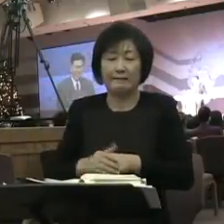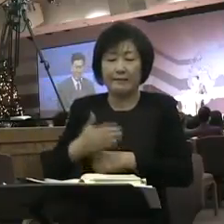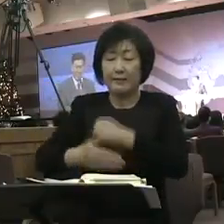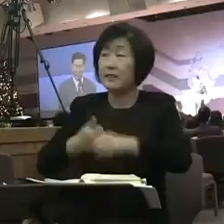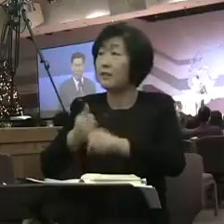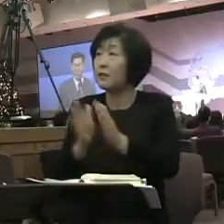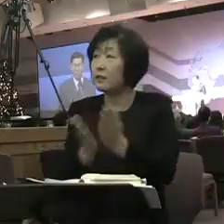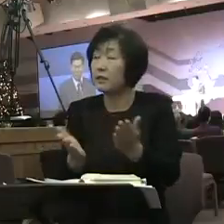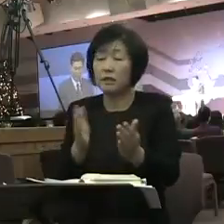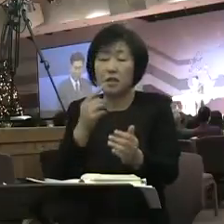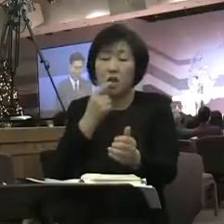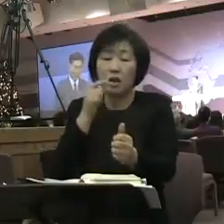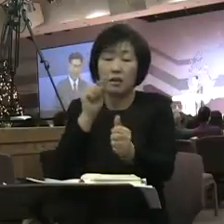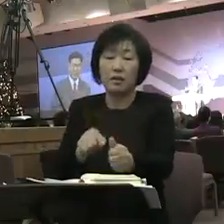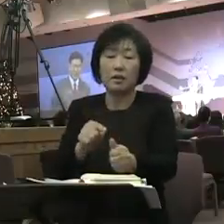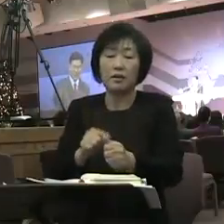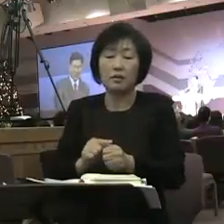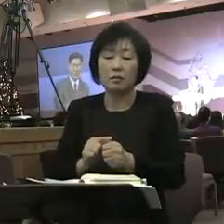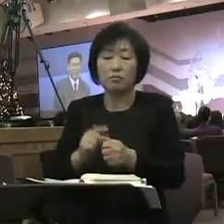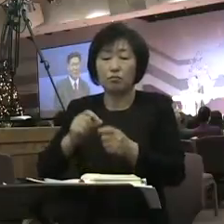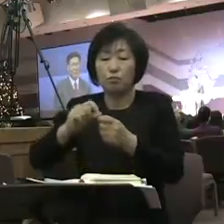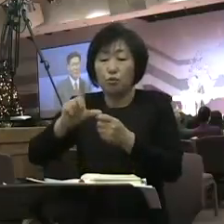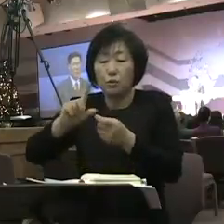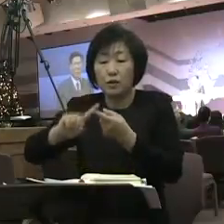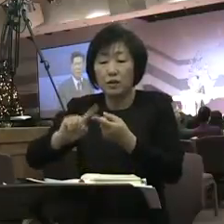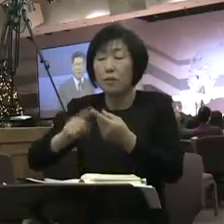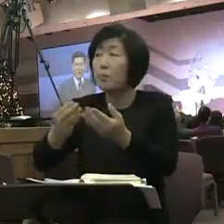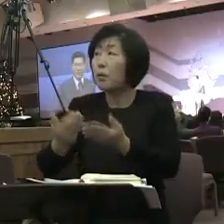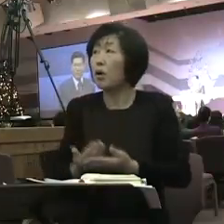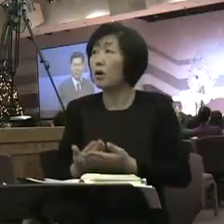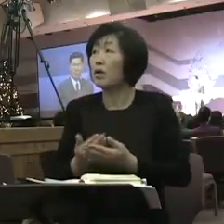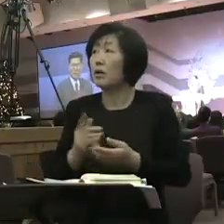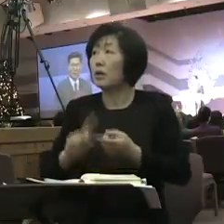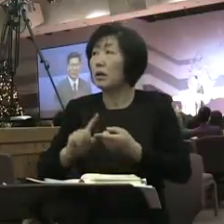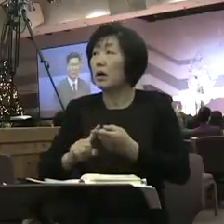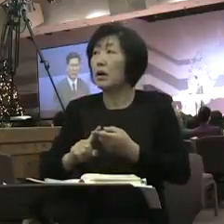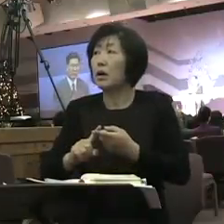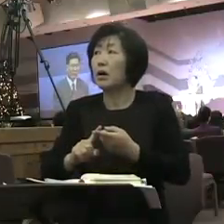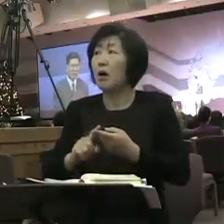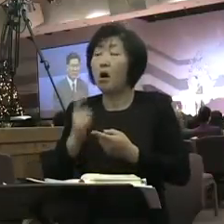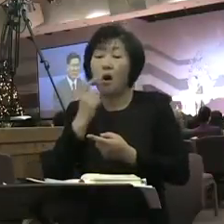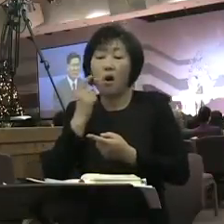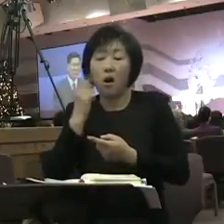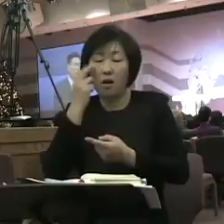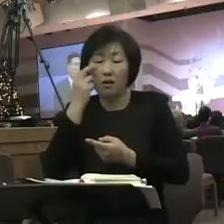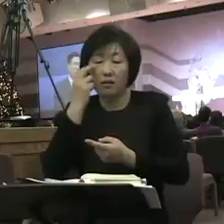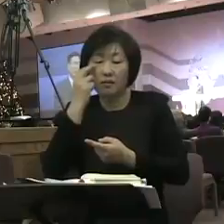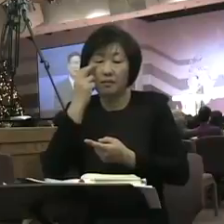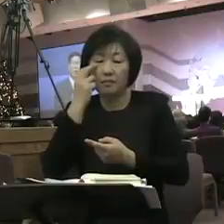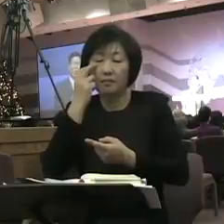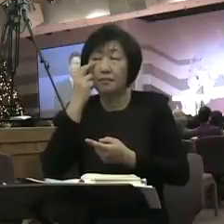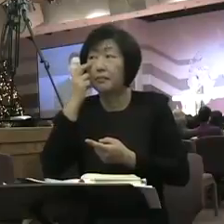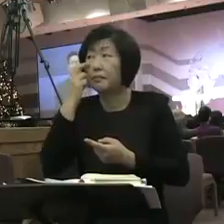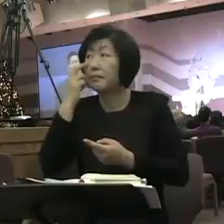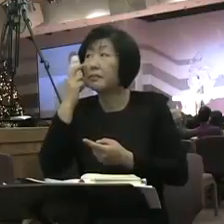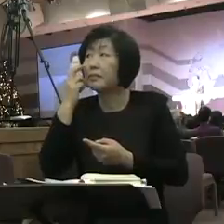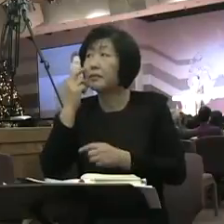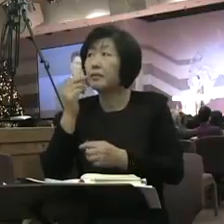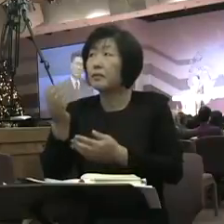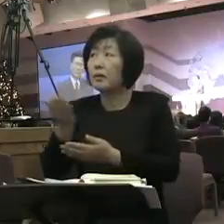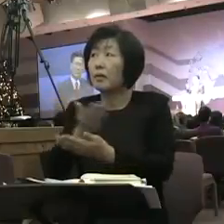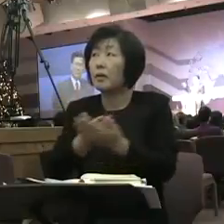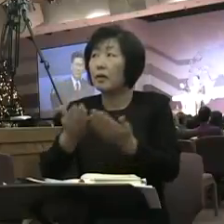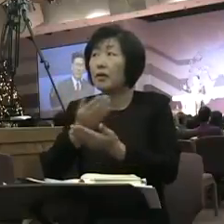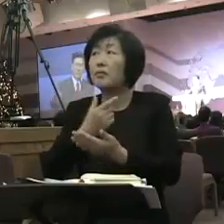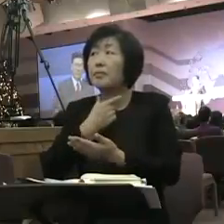속에서 우리에게 지적하는 이 부분을 우리가 좀 받아야 돼요. 제가 여러분들에게 조크를 하나 나누겠습니다. 오늘 이 읽은 구절과 너무 흡사한